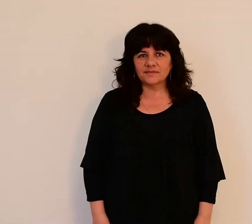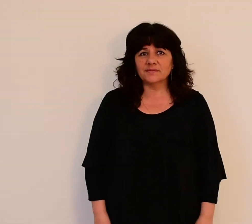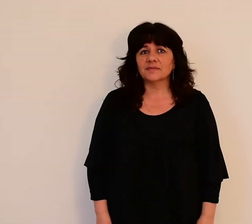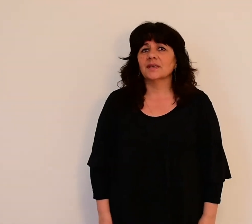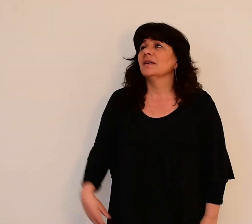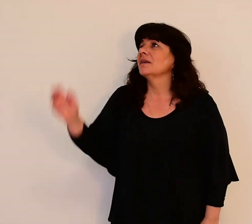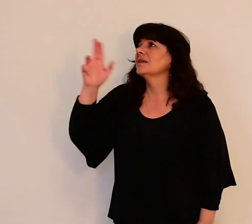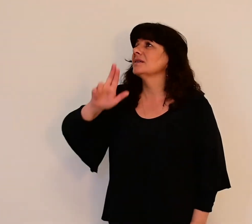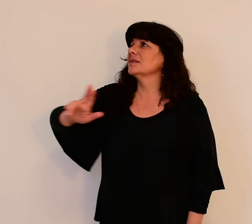Sois avec moi,